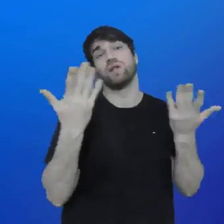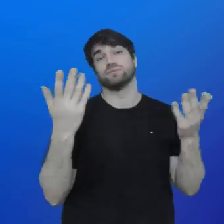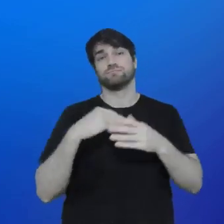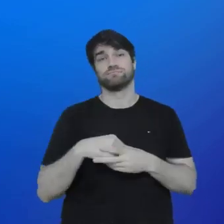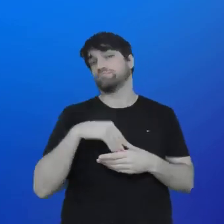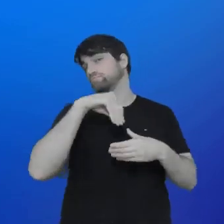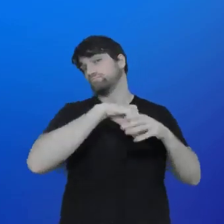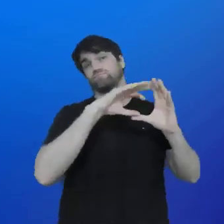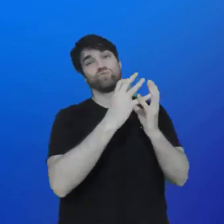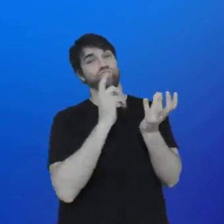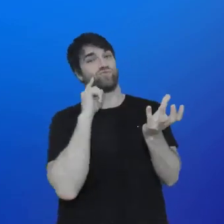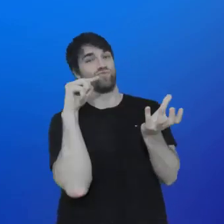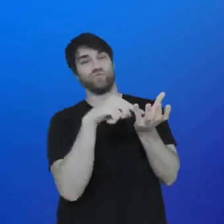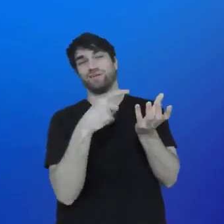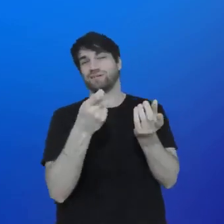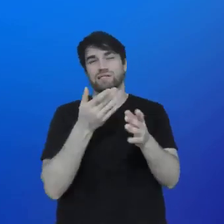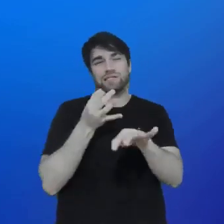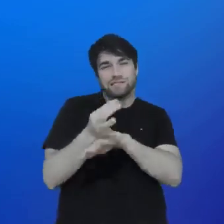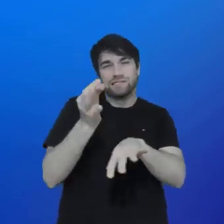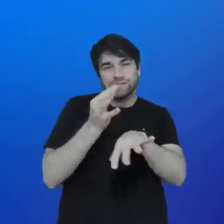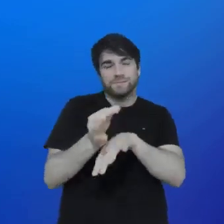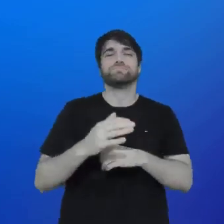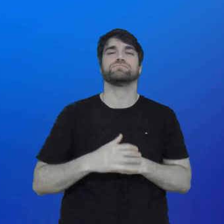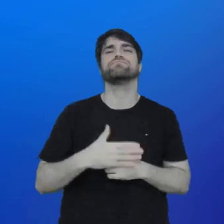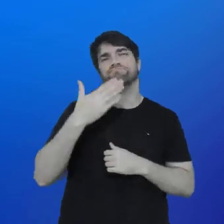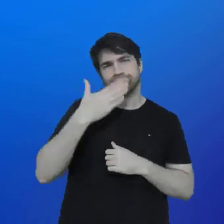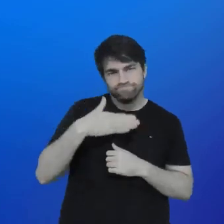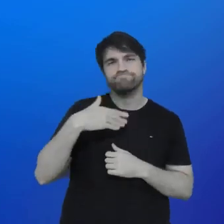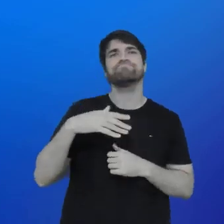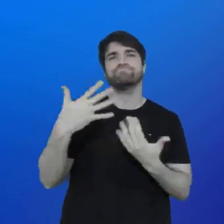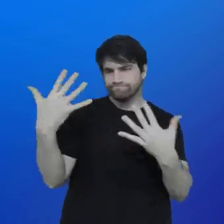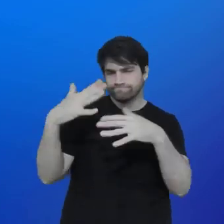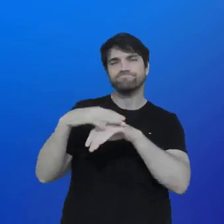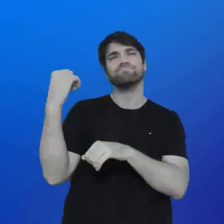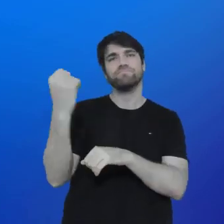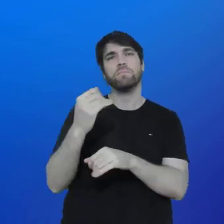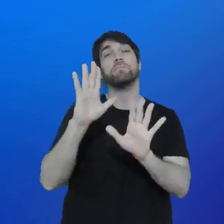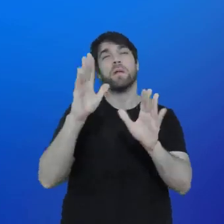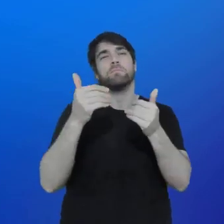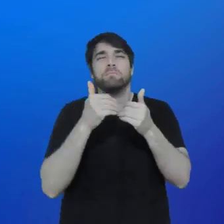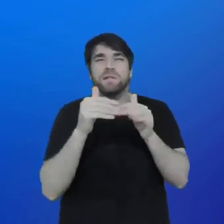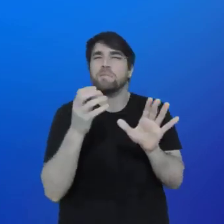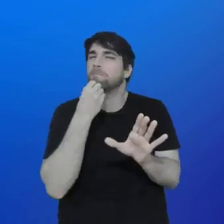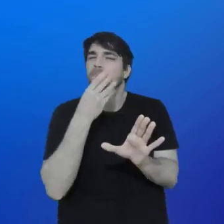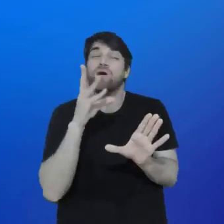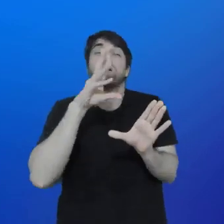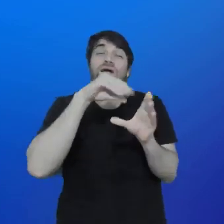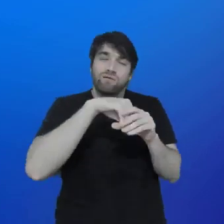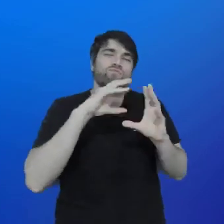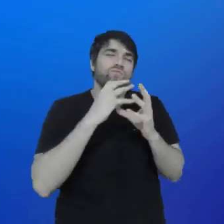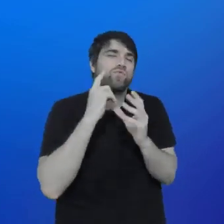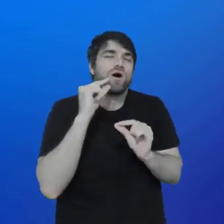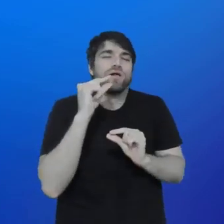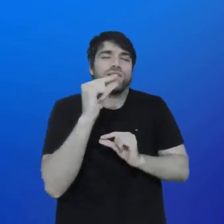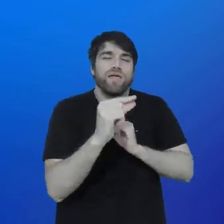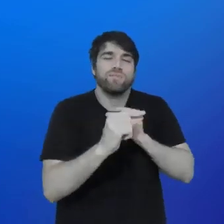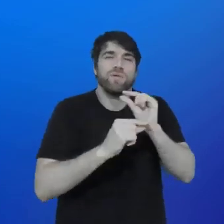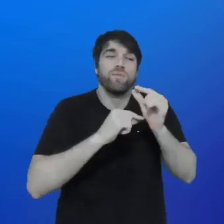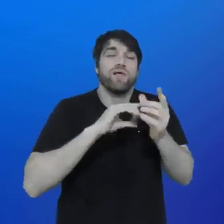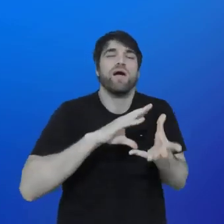sordo. Entiendo que la integración es importante, pero es mejor que el comienzo se dé de a poco dentro de la comunidad sorda y que paulatinamente se